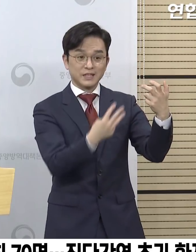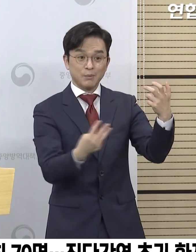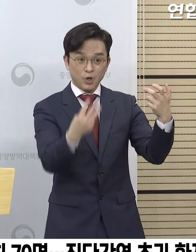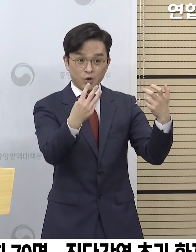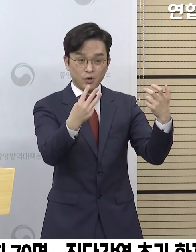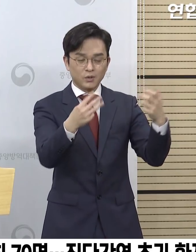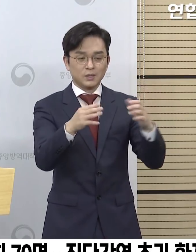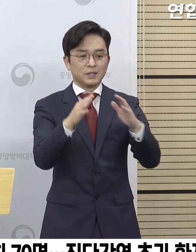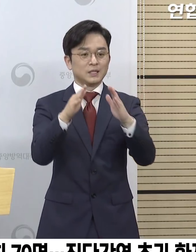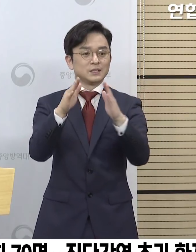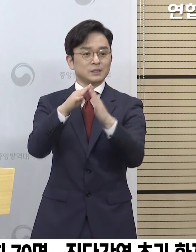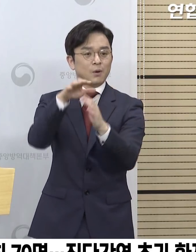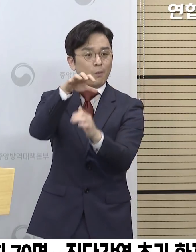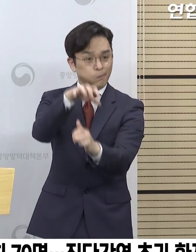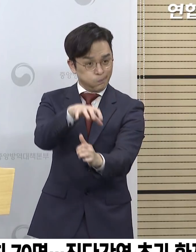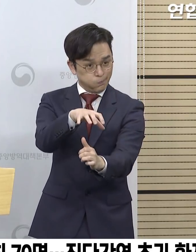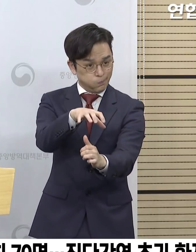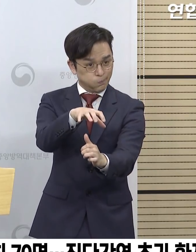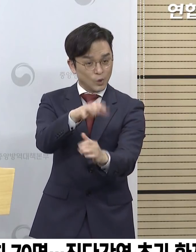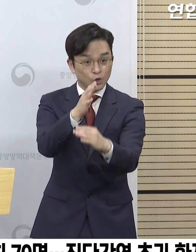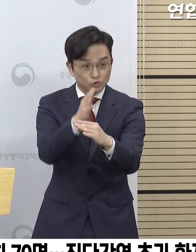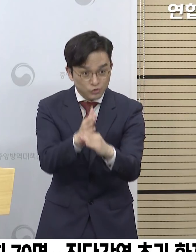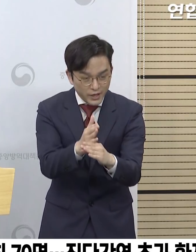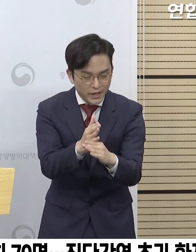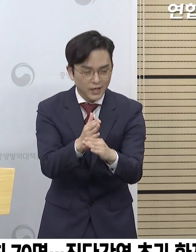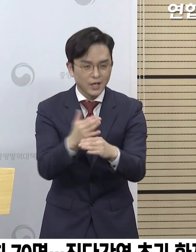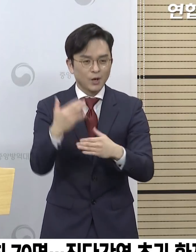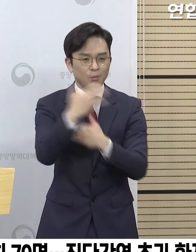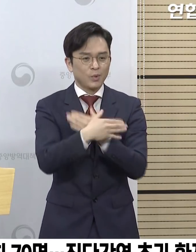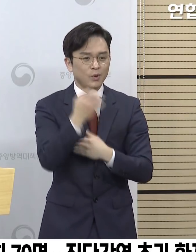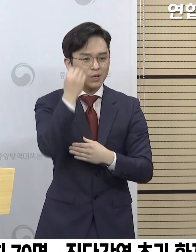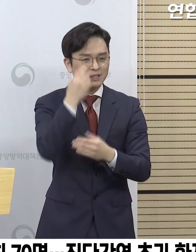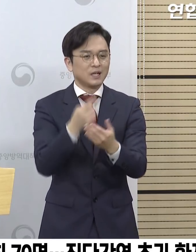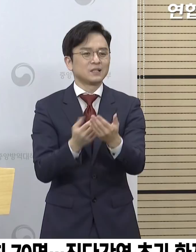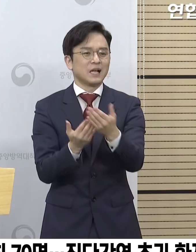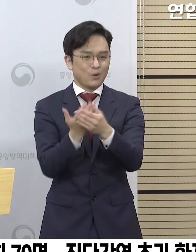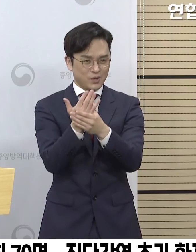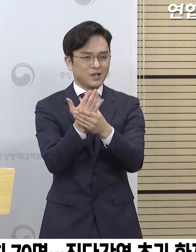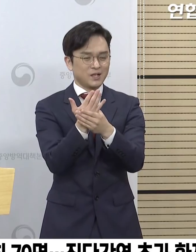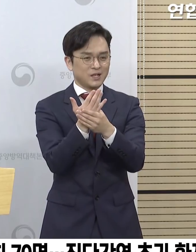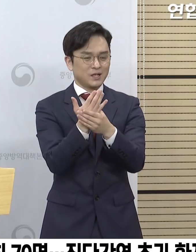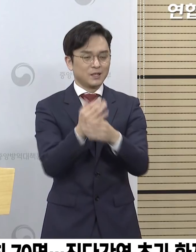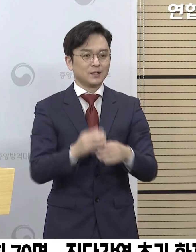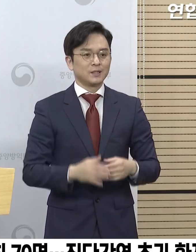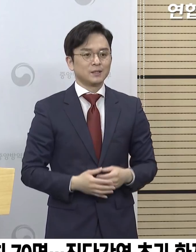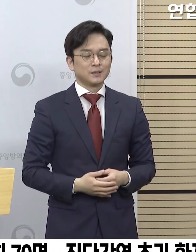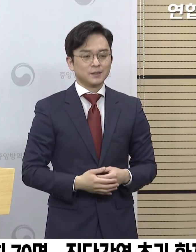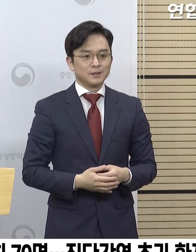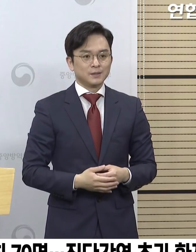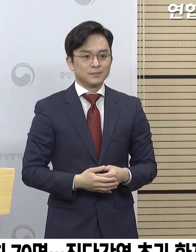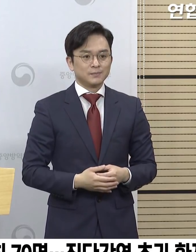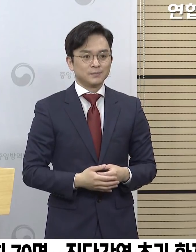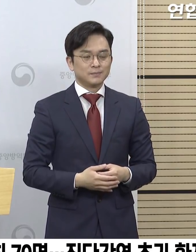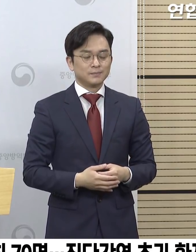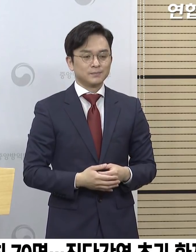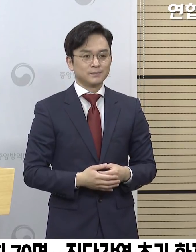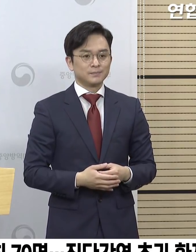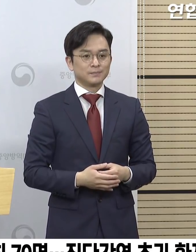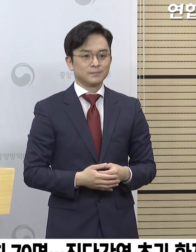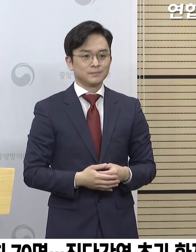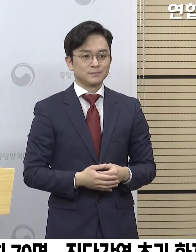자가격리 중에 추적검사를 통해서 확인되었으며 1명은 추가로 확인이 되어 추가로 확인된 확진자에